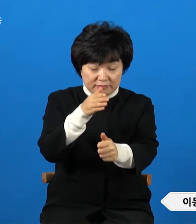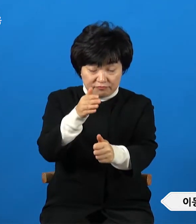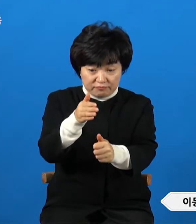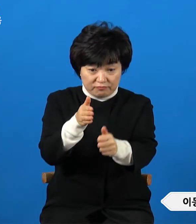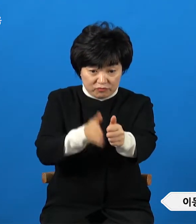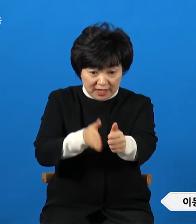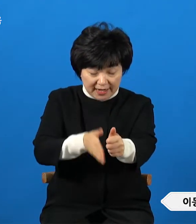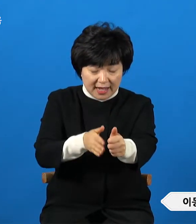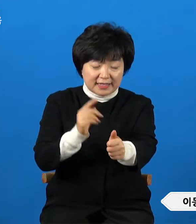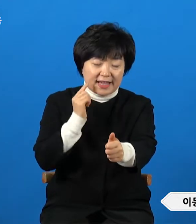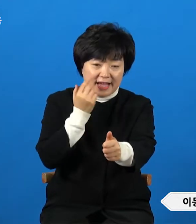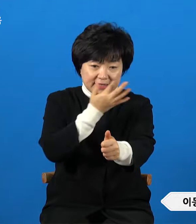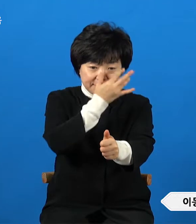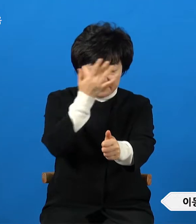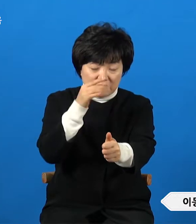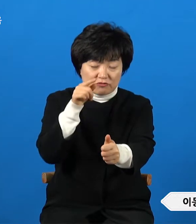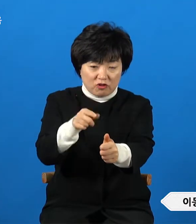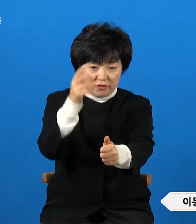것을 지키라.